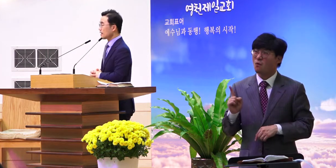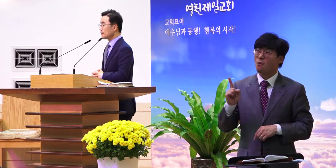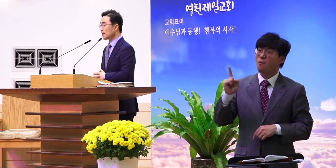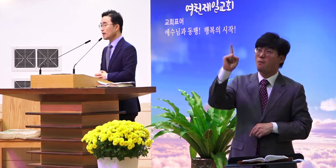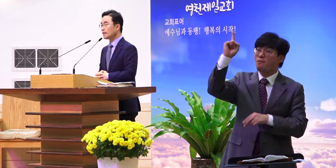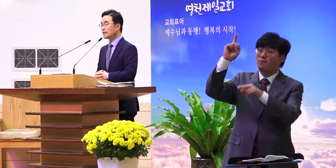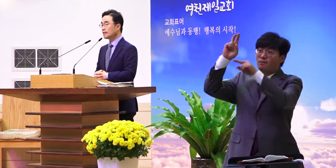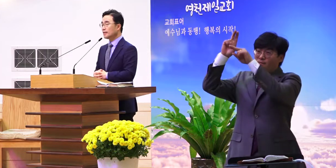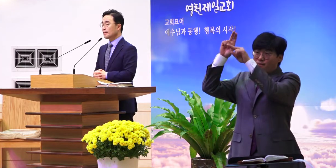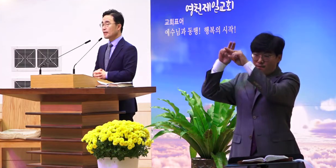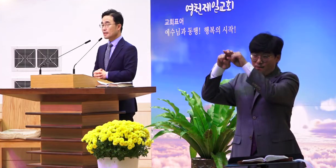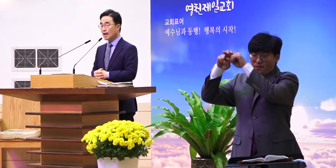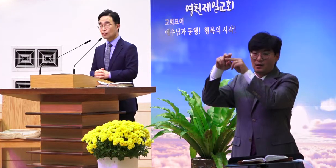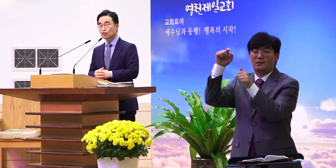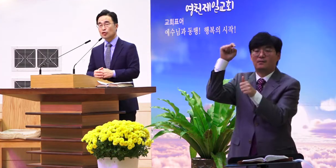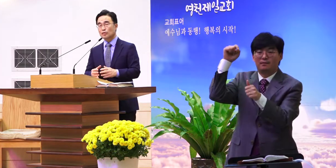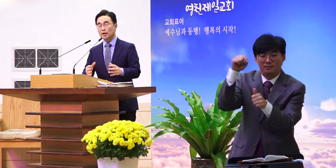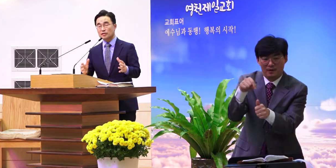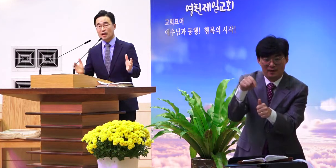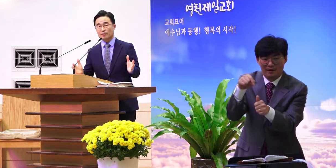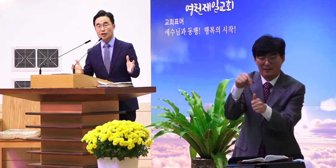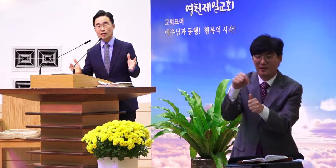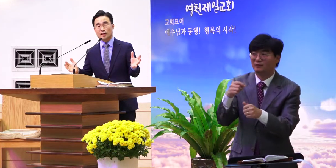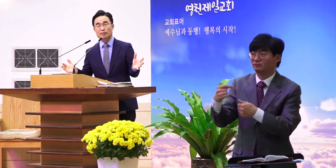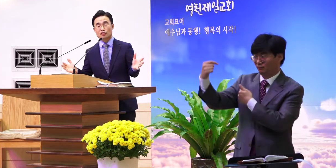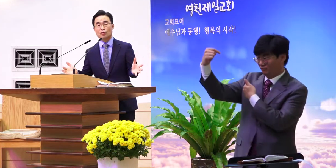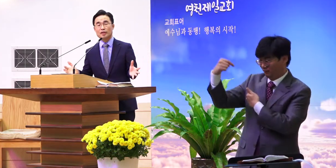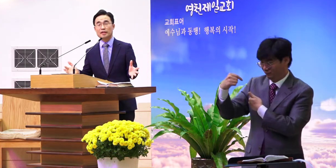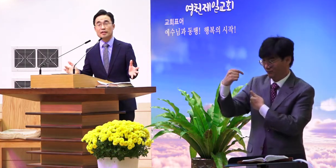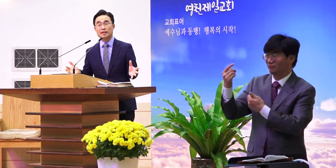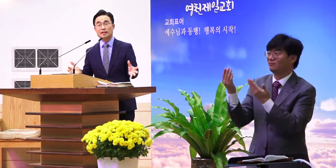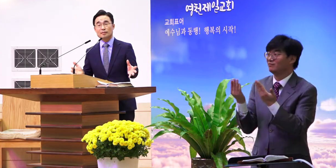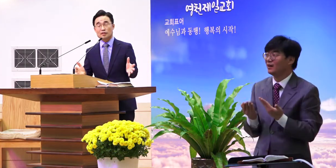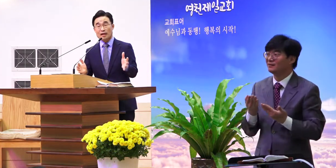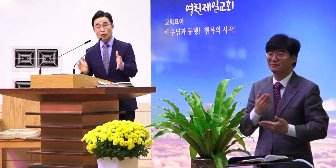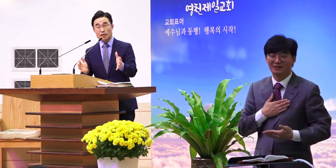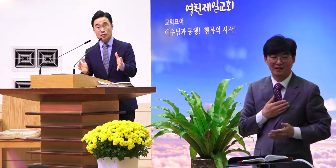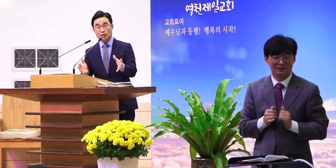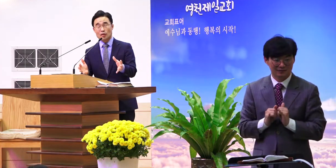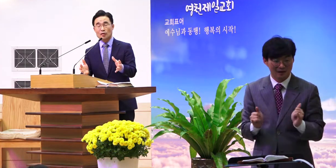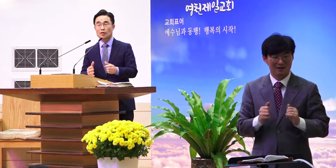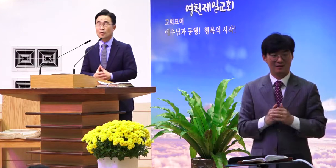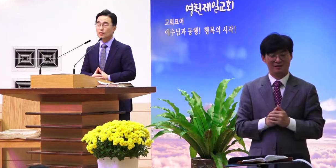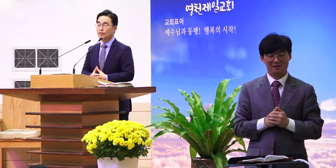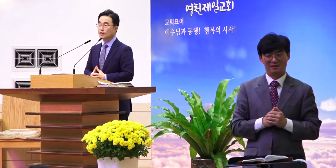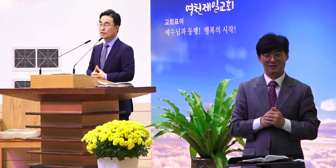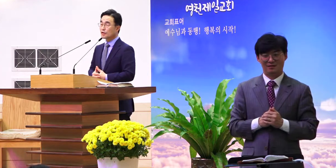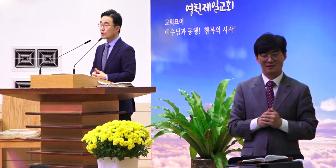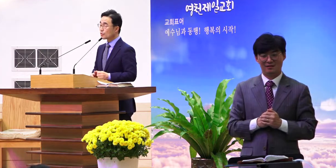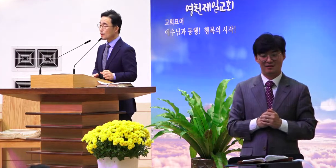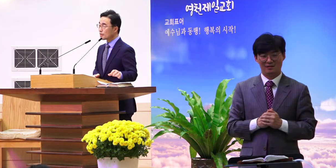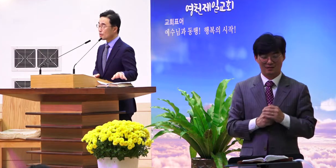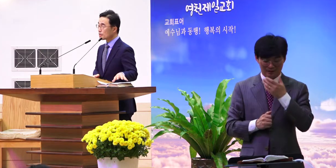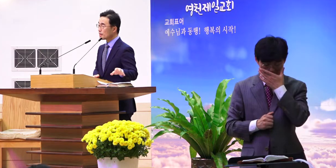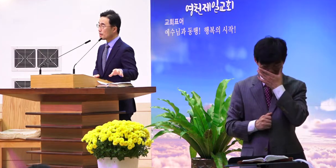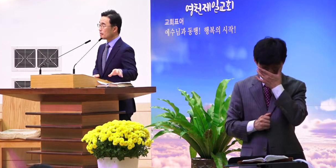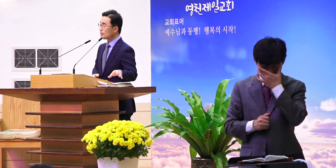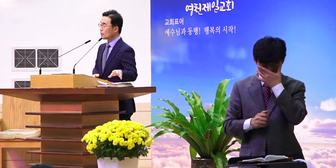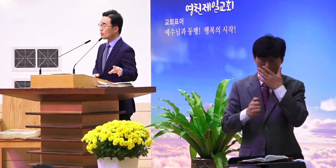지휘관을 이야기합니다. 장군들을 몇 사람, 여러 사람을 두고 있는 사령관 정도. 성경